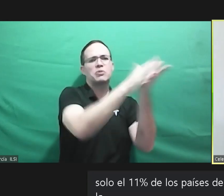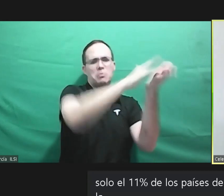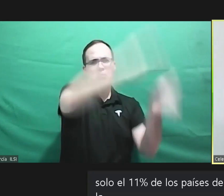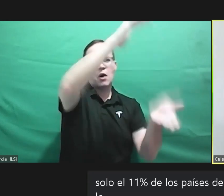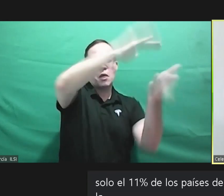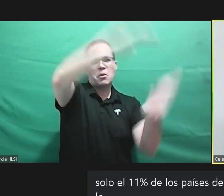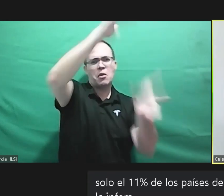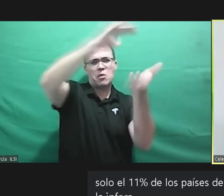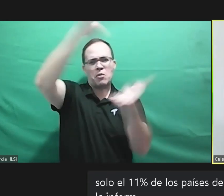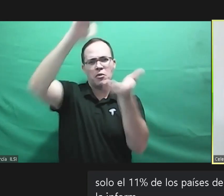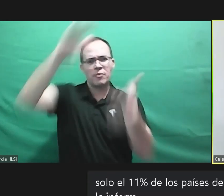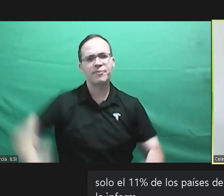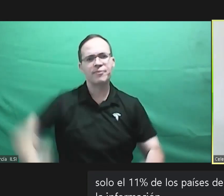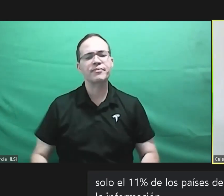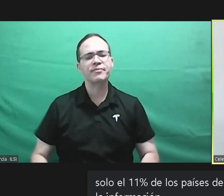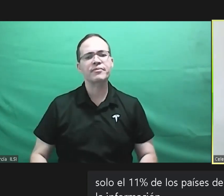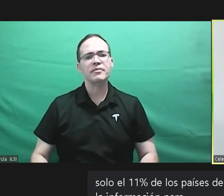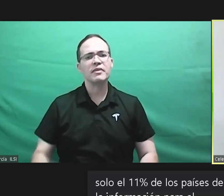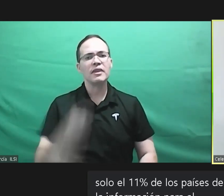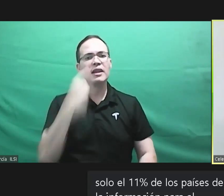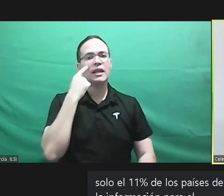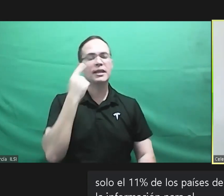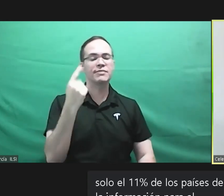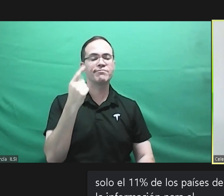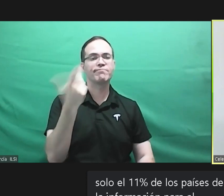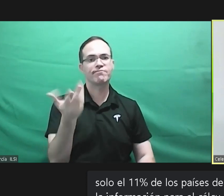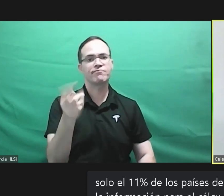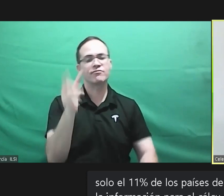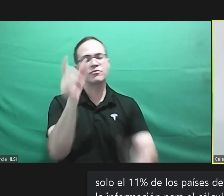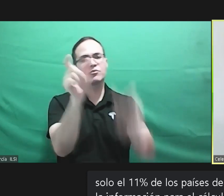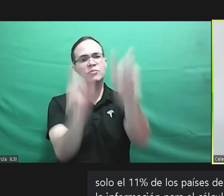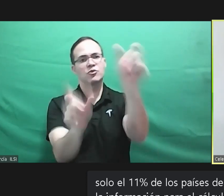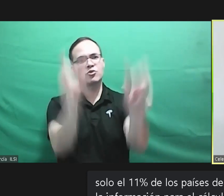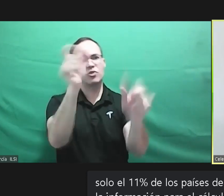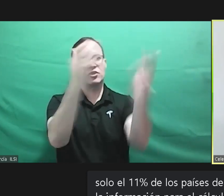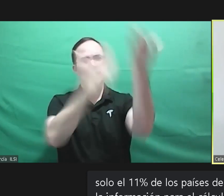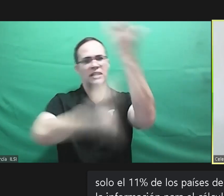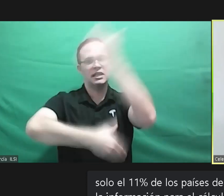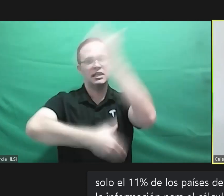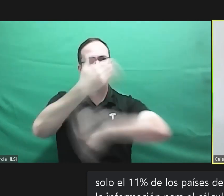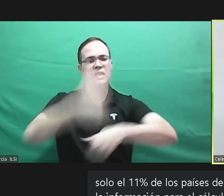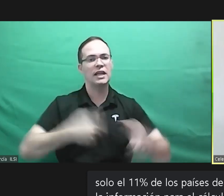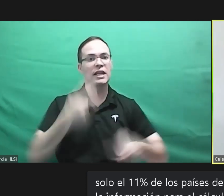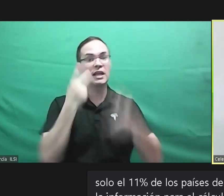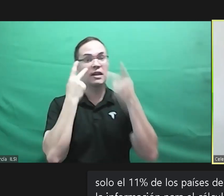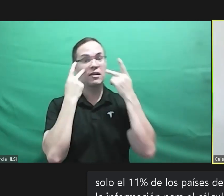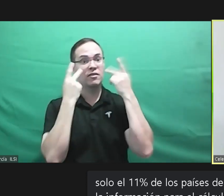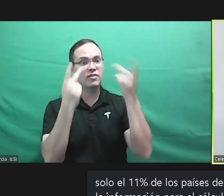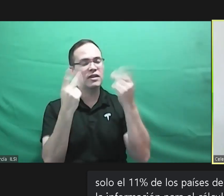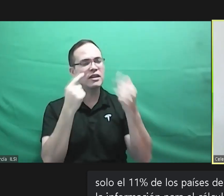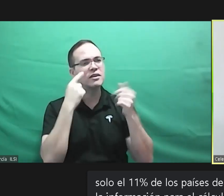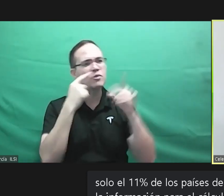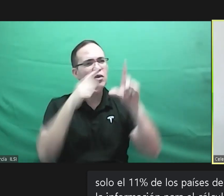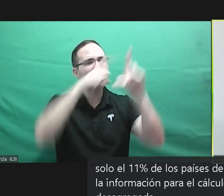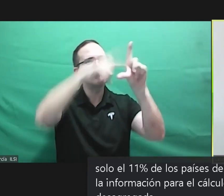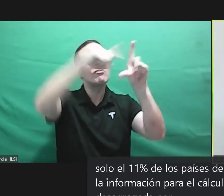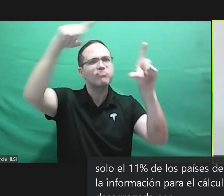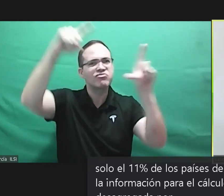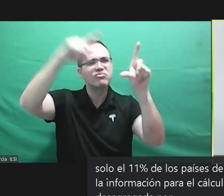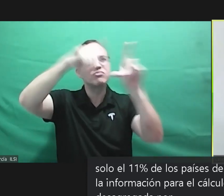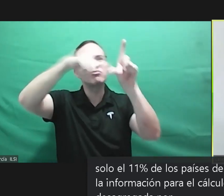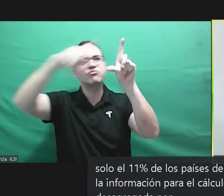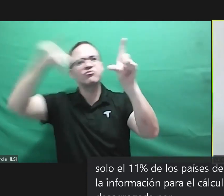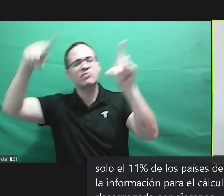ODS-4 desagregada por discapacidad. Y entonces los indicadores que nosotros tenemos pueden ser engañosos